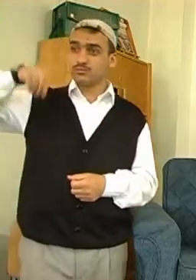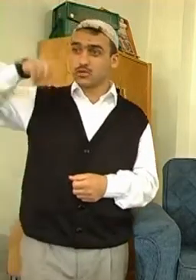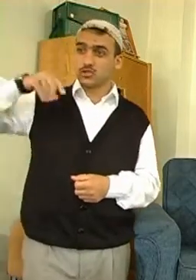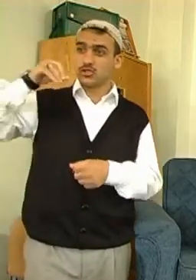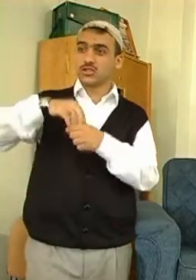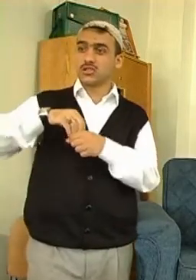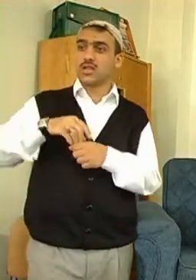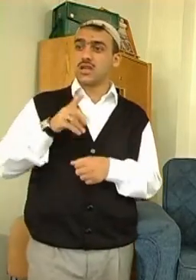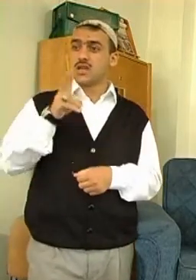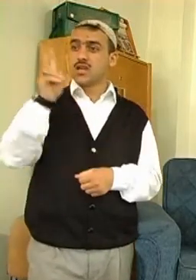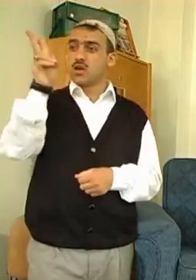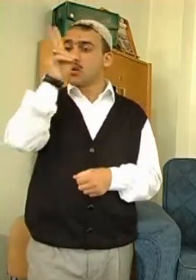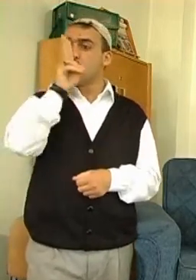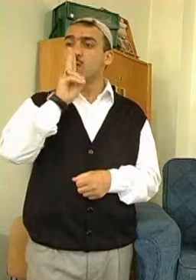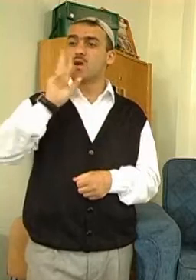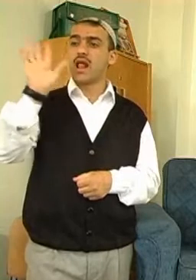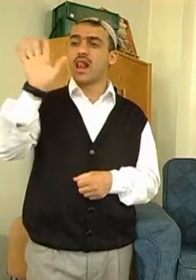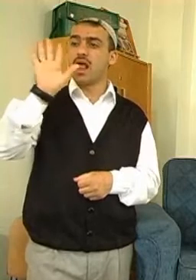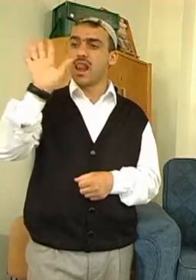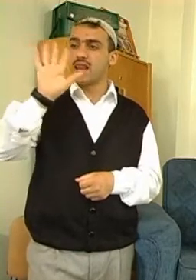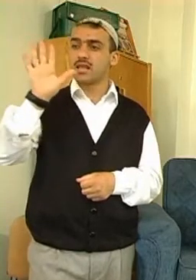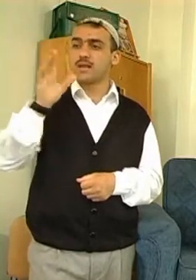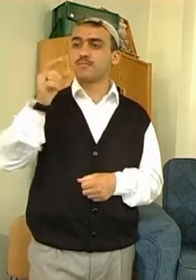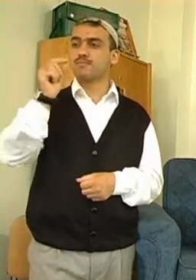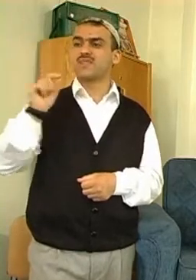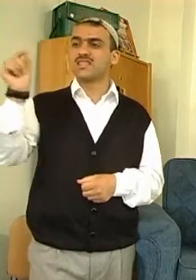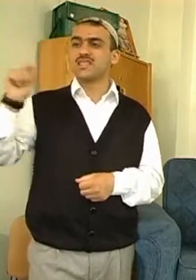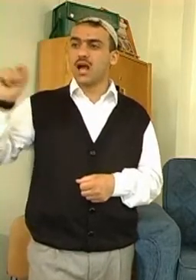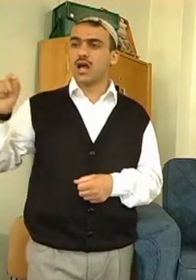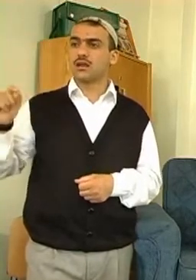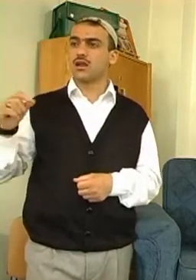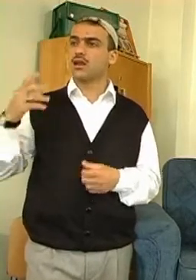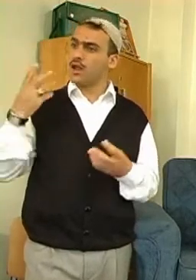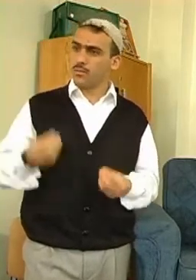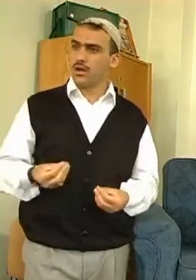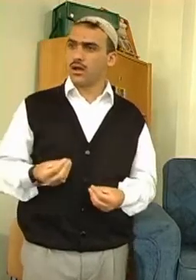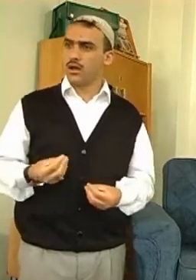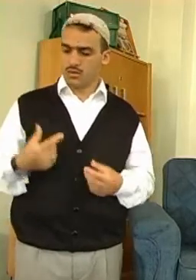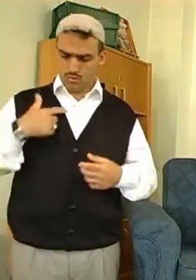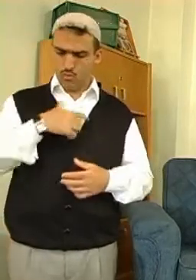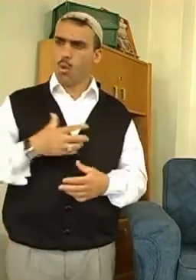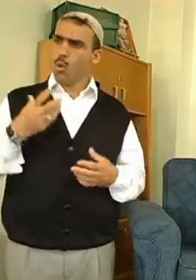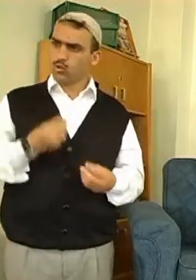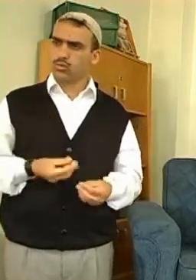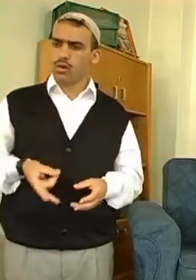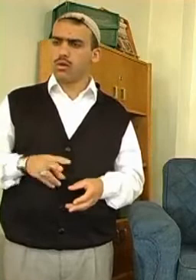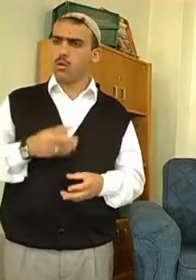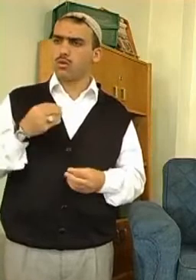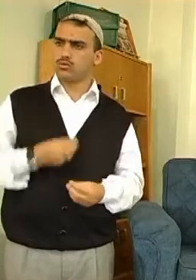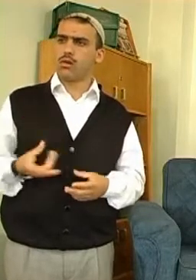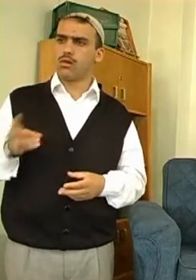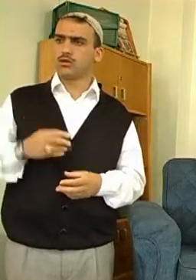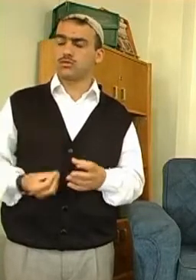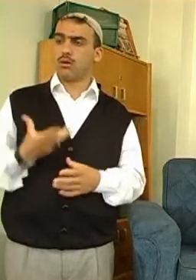çocuk yapıyor ya? İçindeki şeyi nasıl yapıyor? Anne börek yapar amenna. Çorba yapar ama